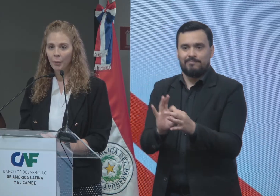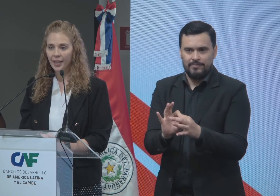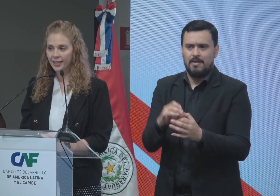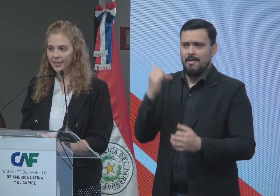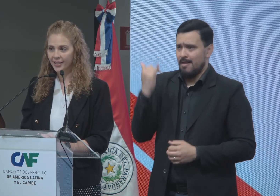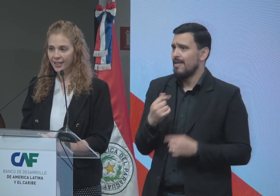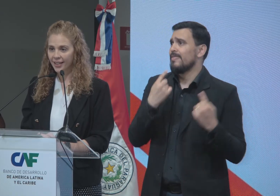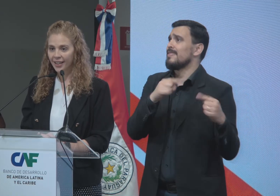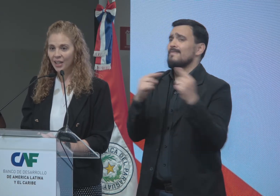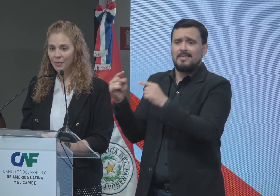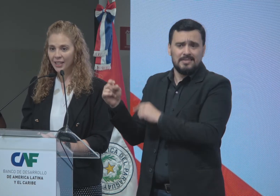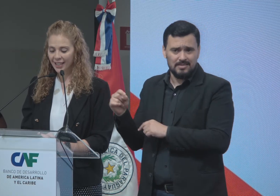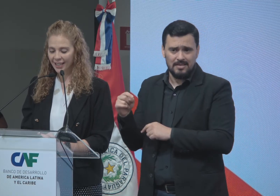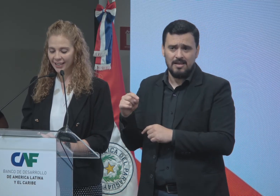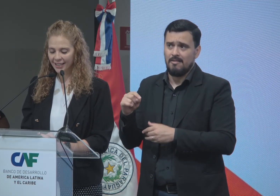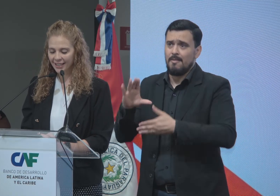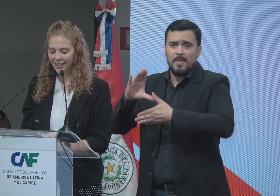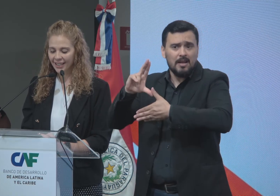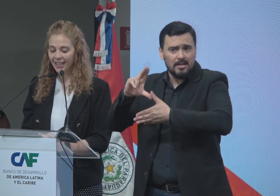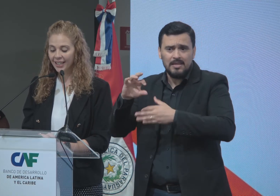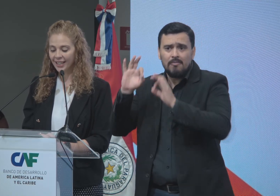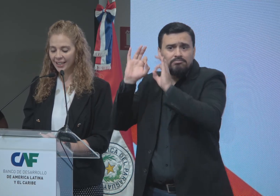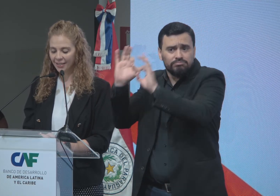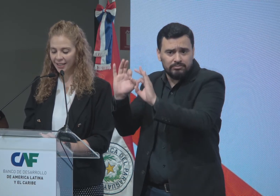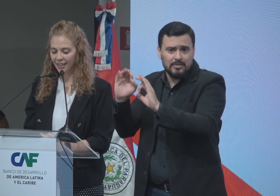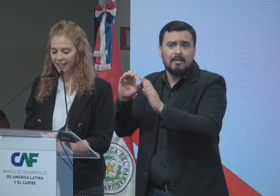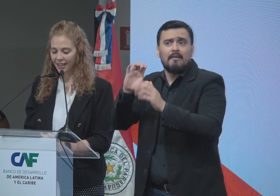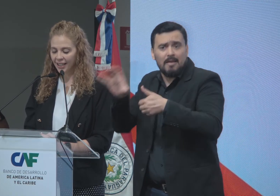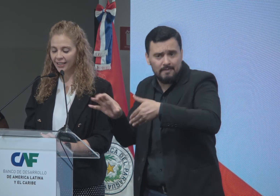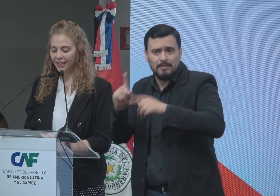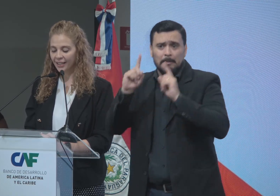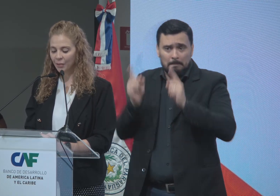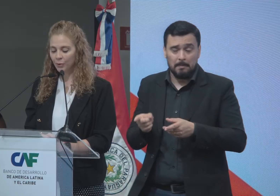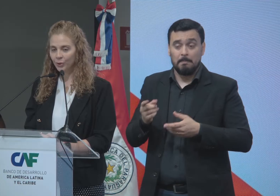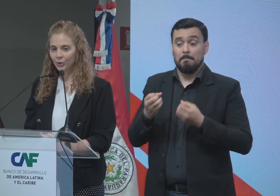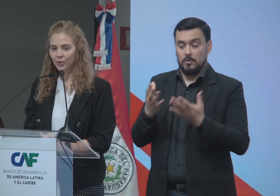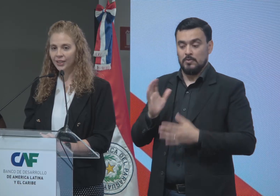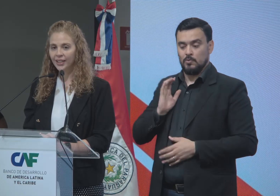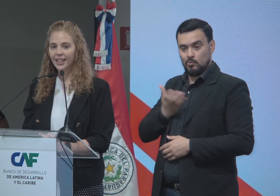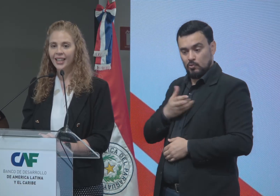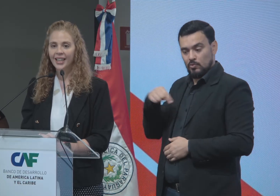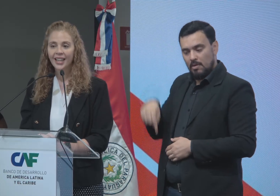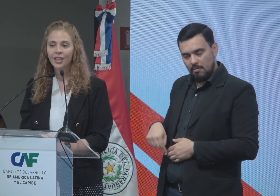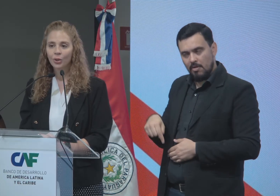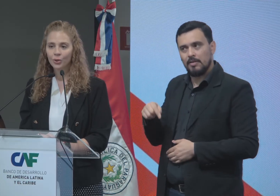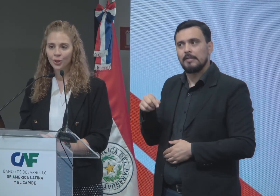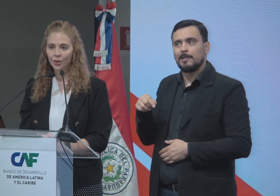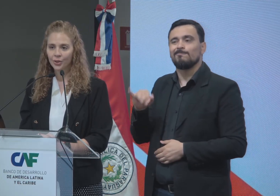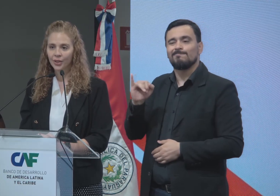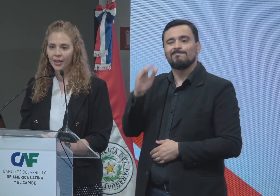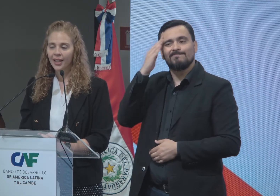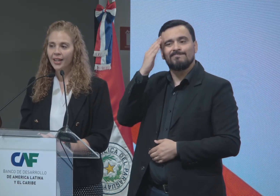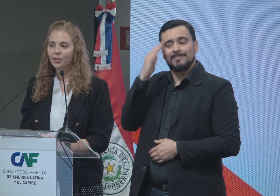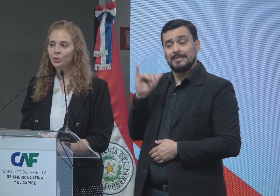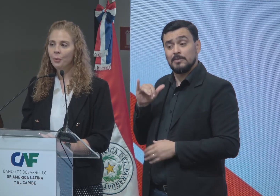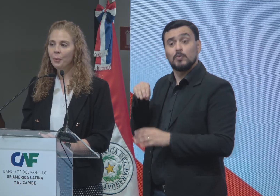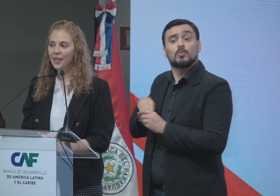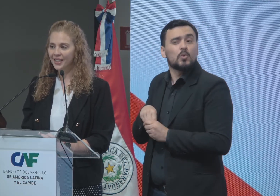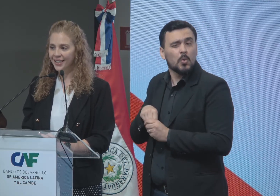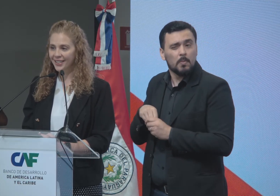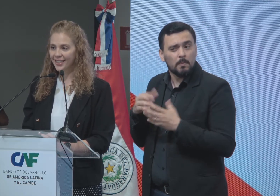los países de América Latina y el Caribe. Entendemos que la inclusión es